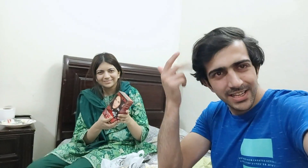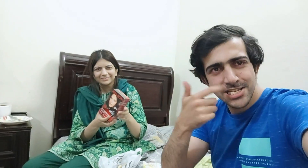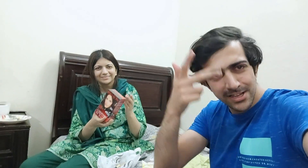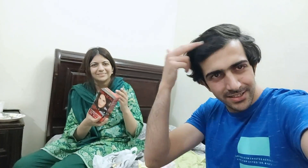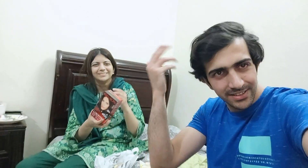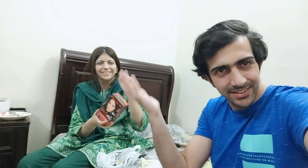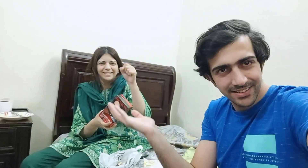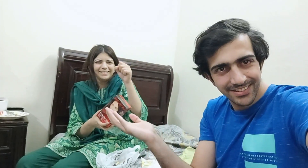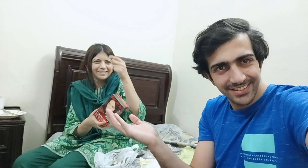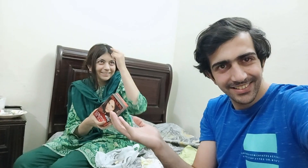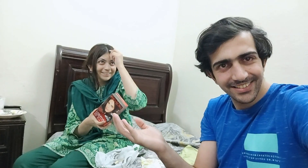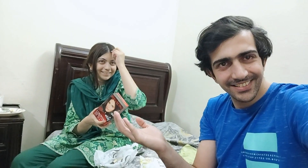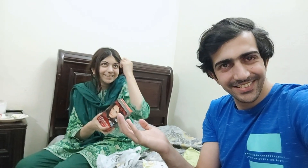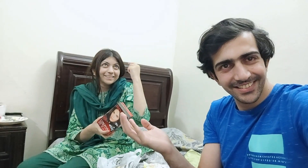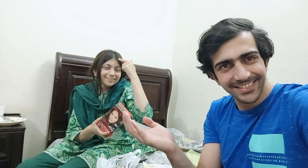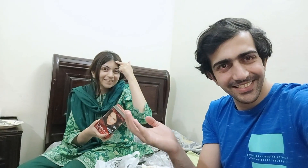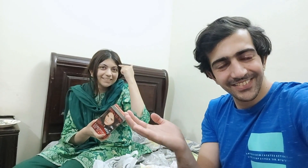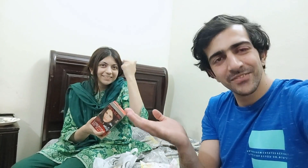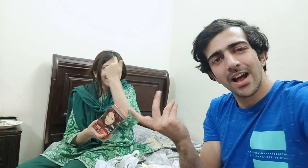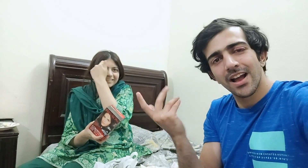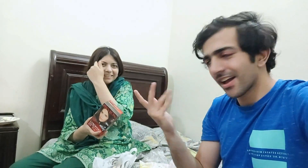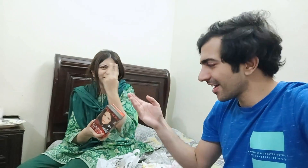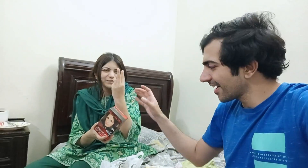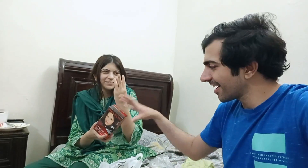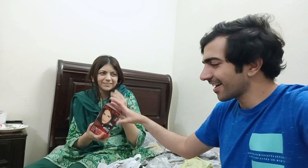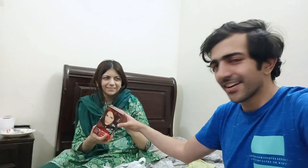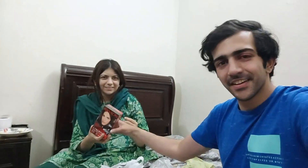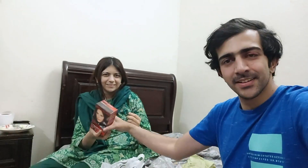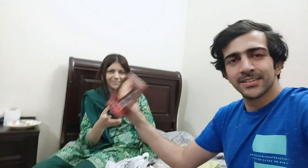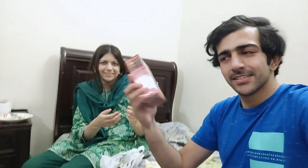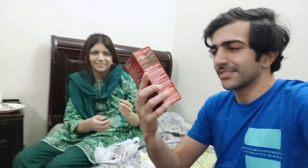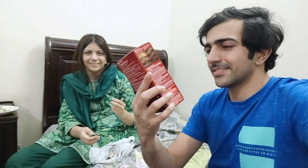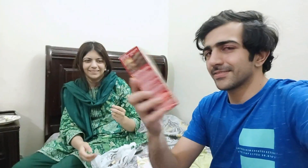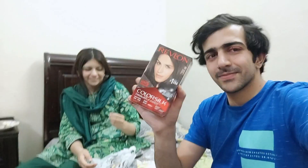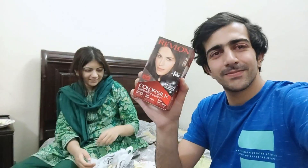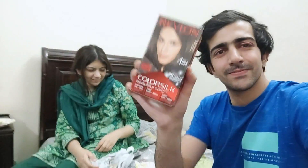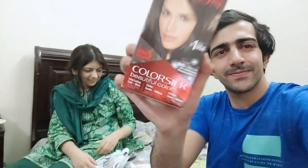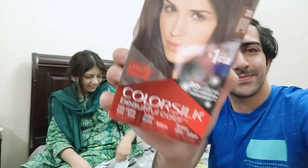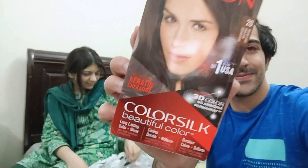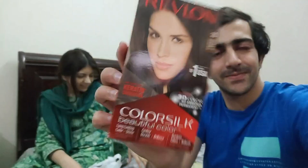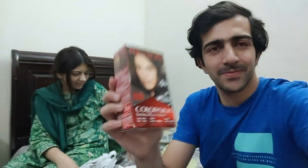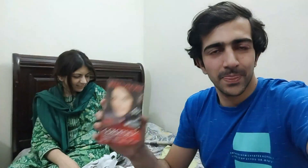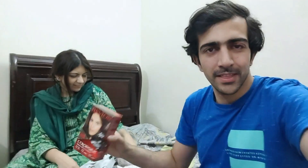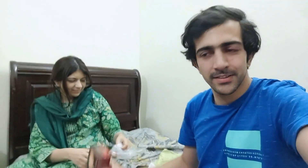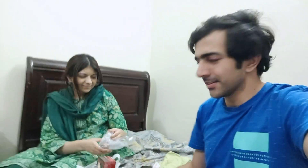कलर करूँगी, हेयर कलर करूँगी, बाल वाइट हो गए हैं, बुरी हो गई है, ये हेयर कलर।